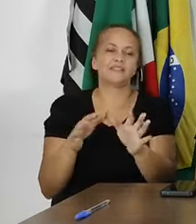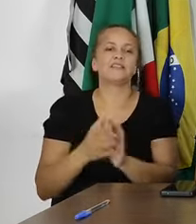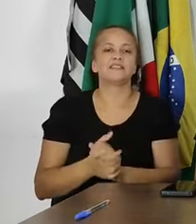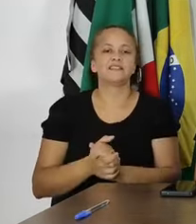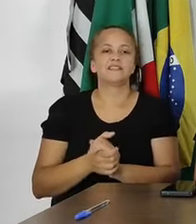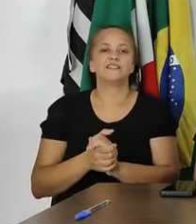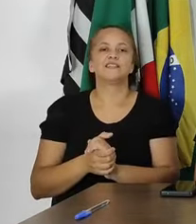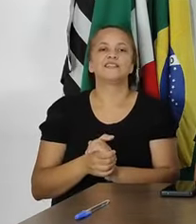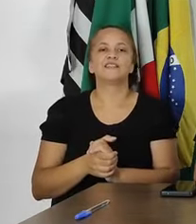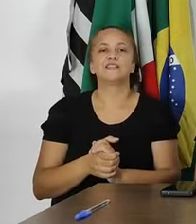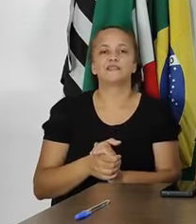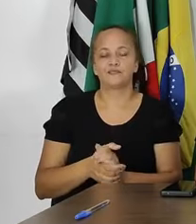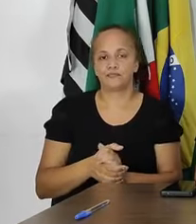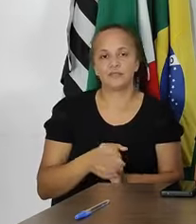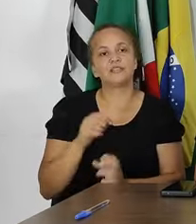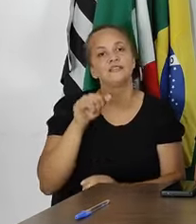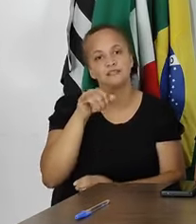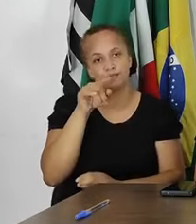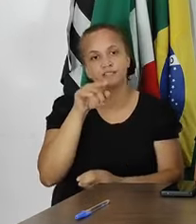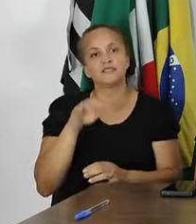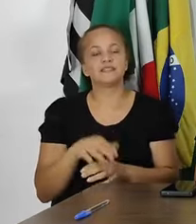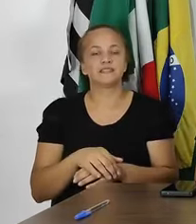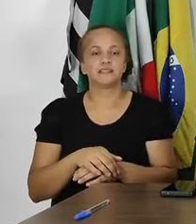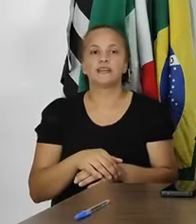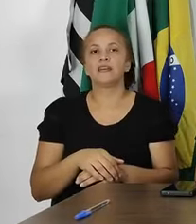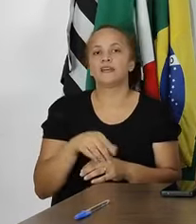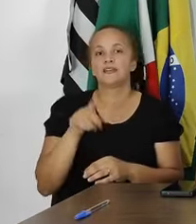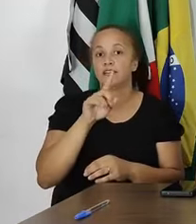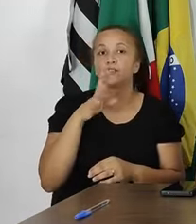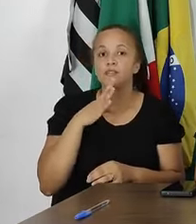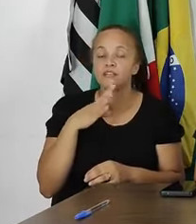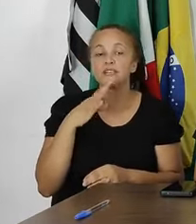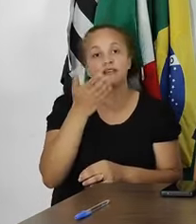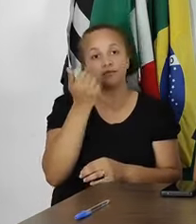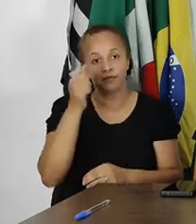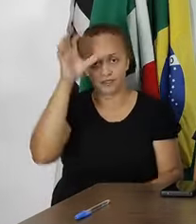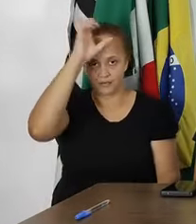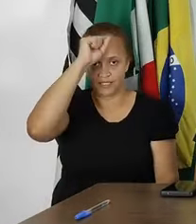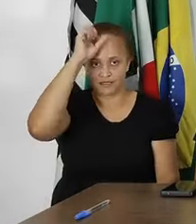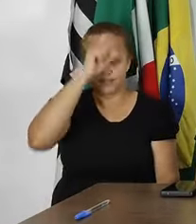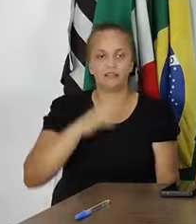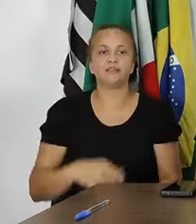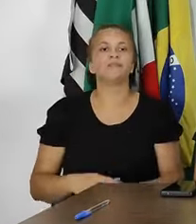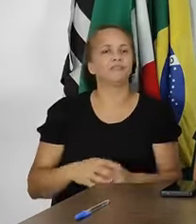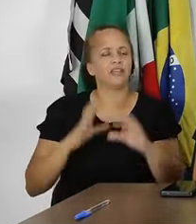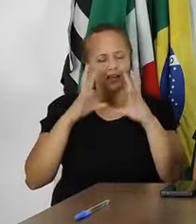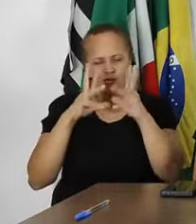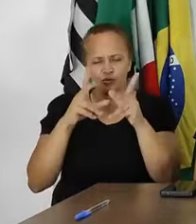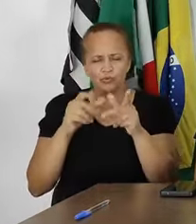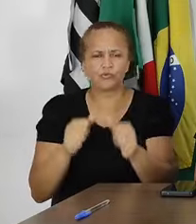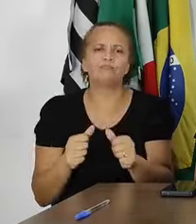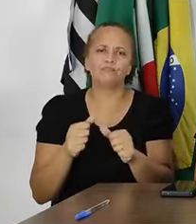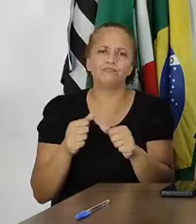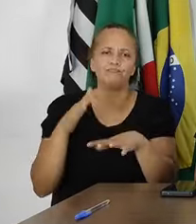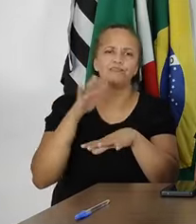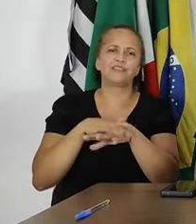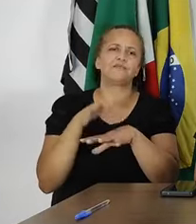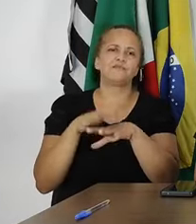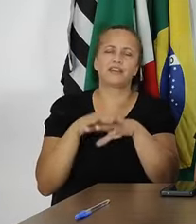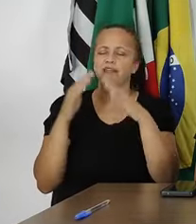e é imperdível. Então, se você também está fora, está perdendo. Uma coisa é certa, tudo que faz